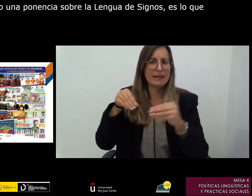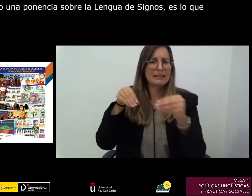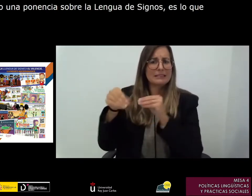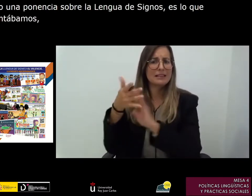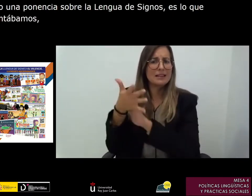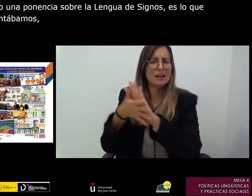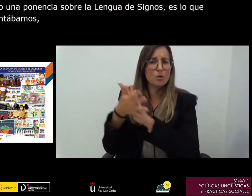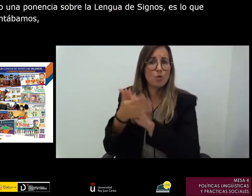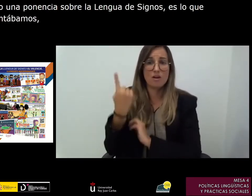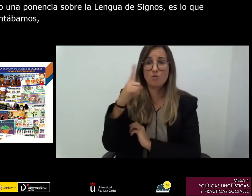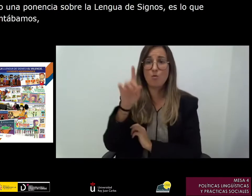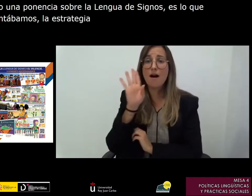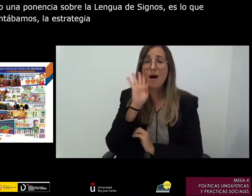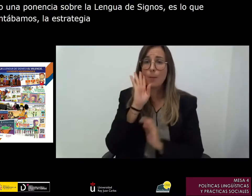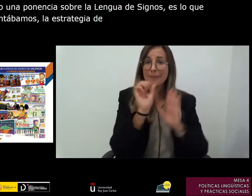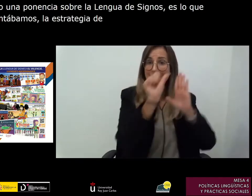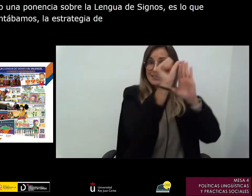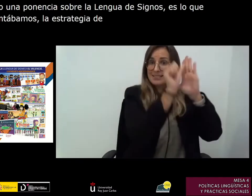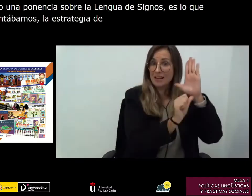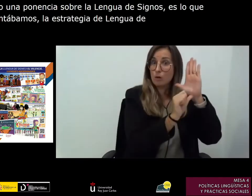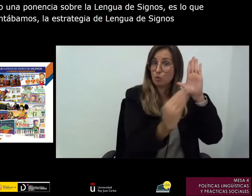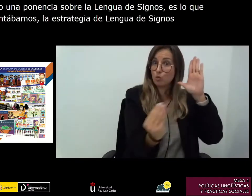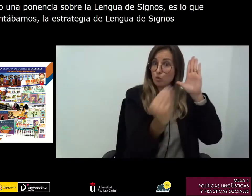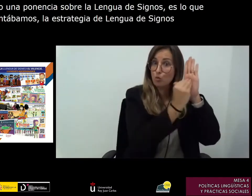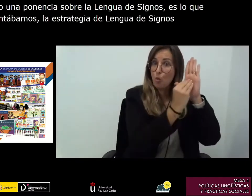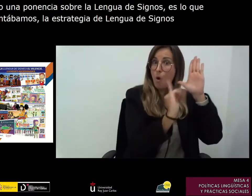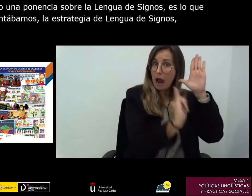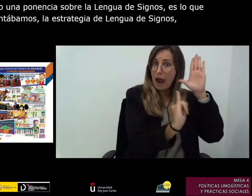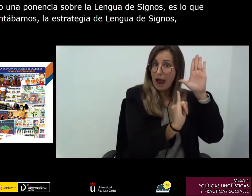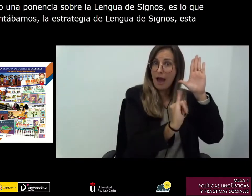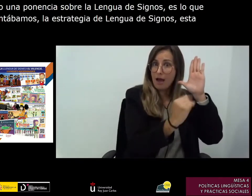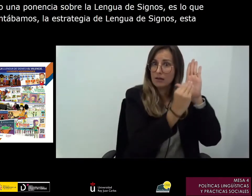la estrategia de lengua de signos. Esta estrategia